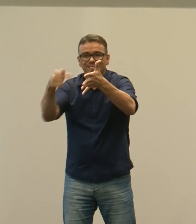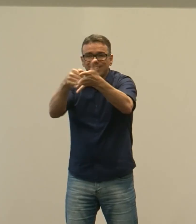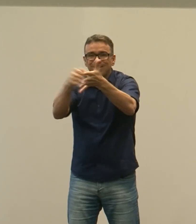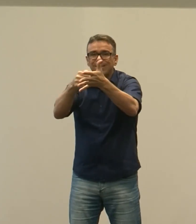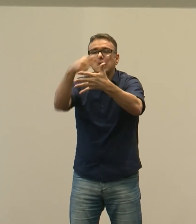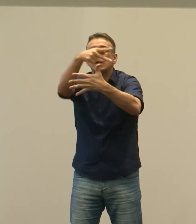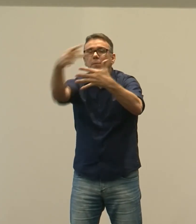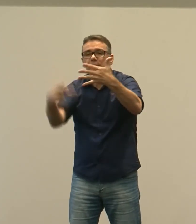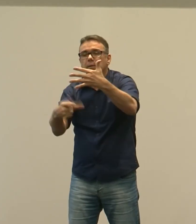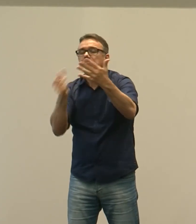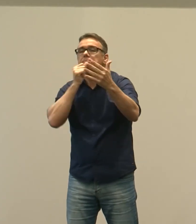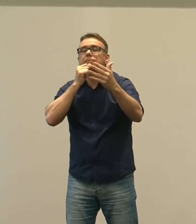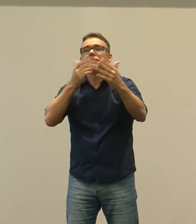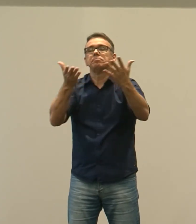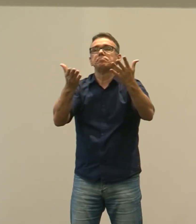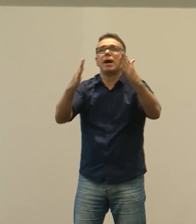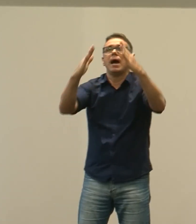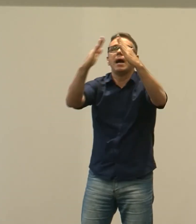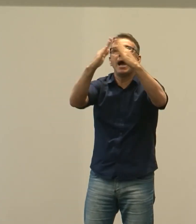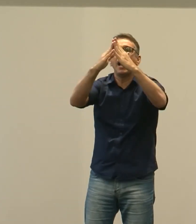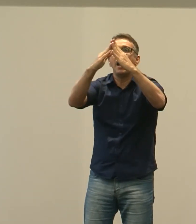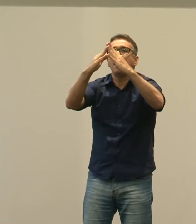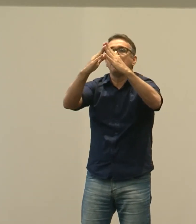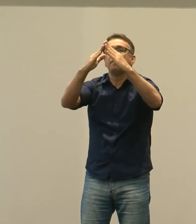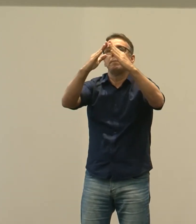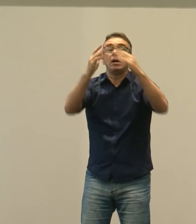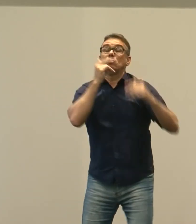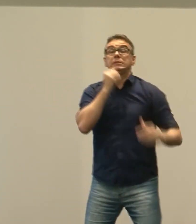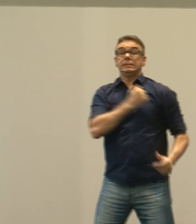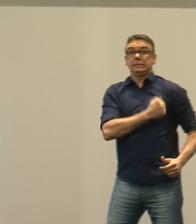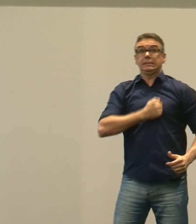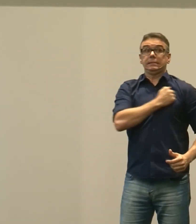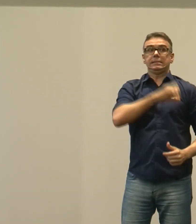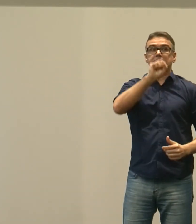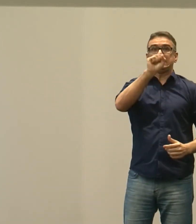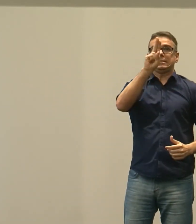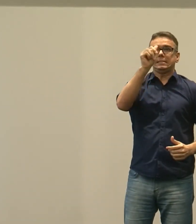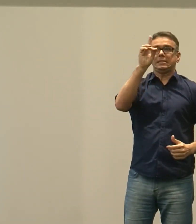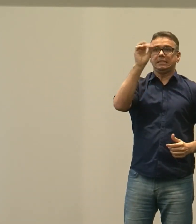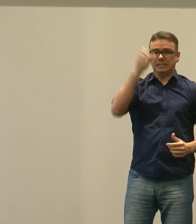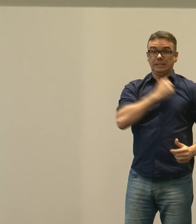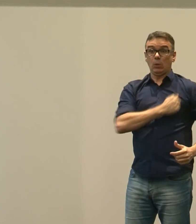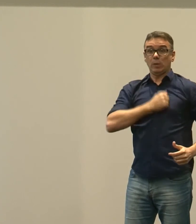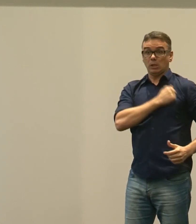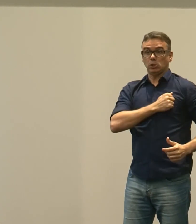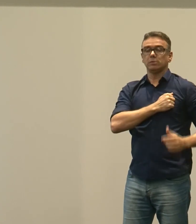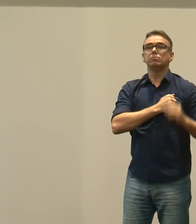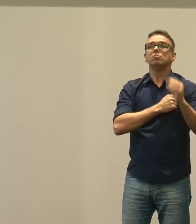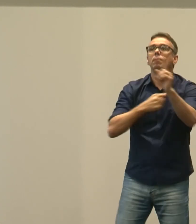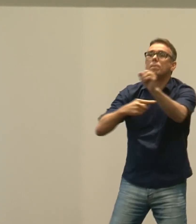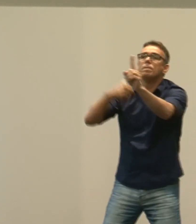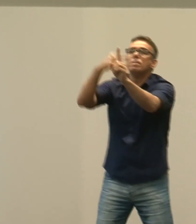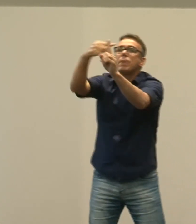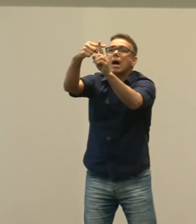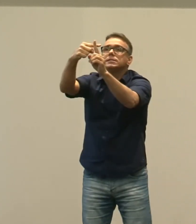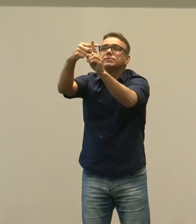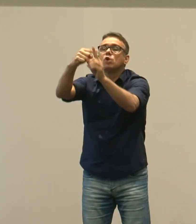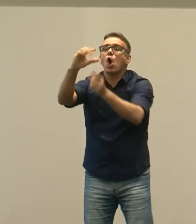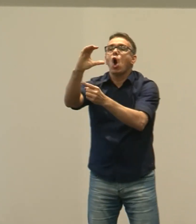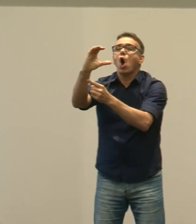que basearam a estrutura da língua de sinais, os parâmetros da língua de sinais, como esse sinal para saudade,